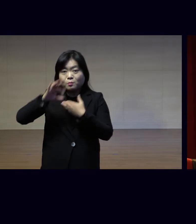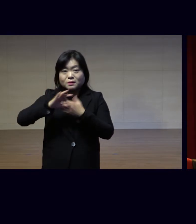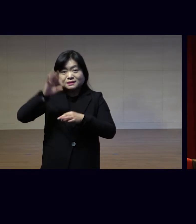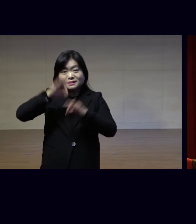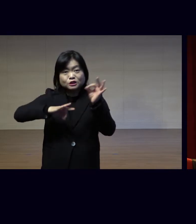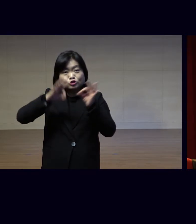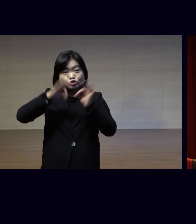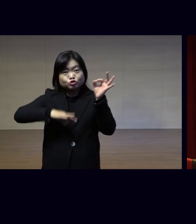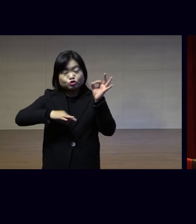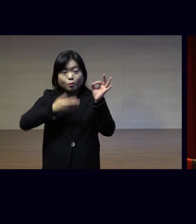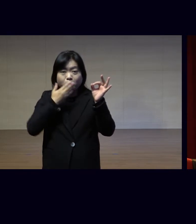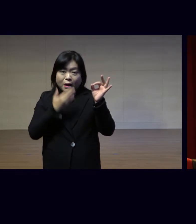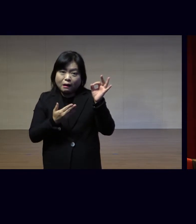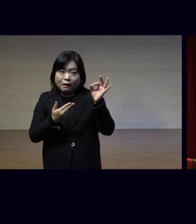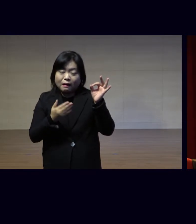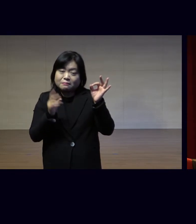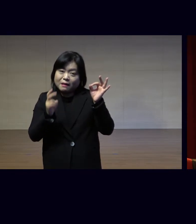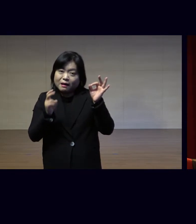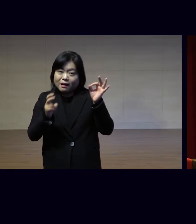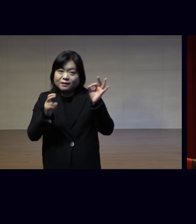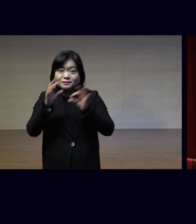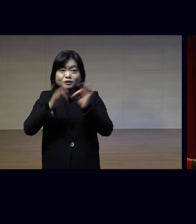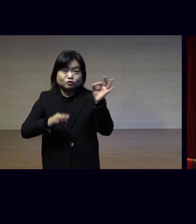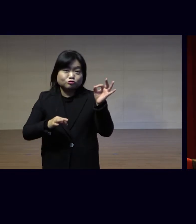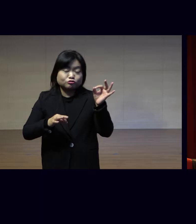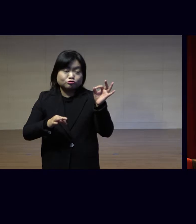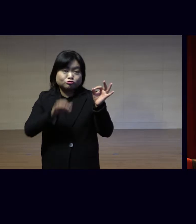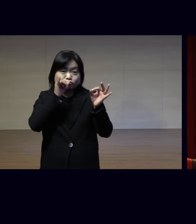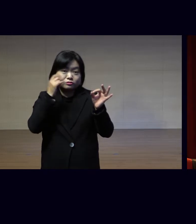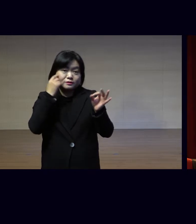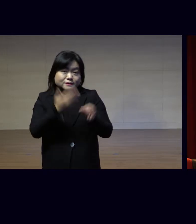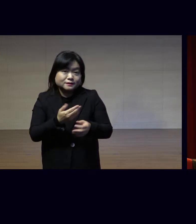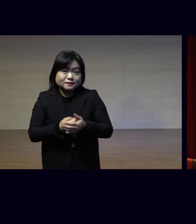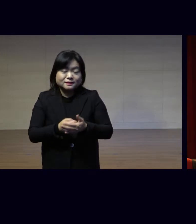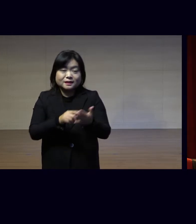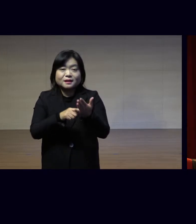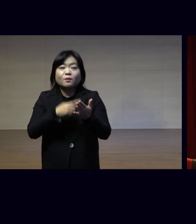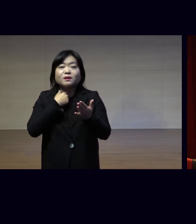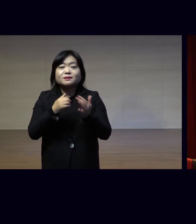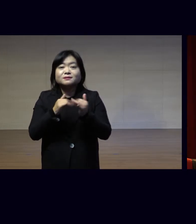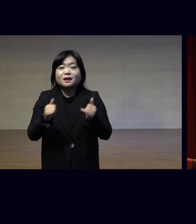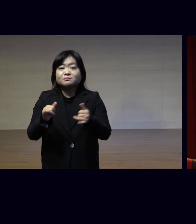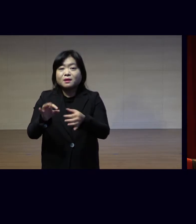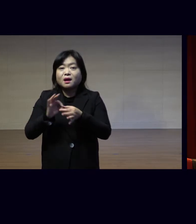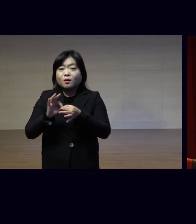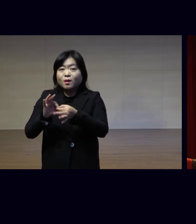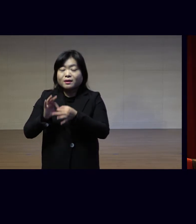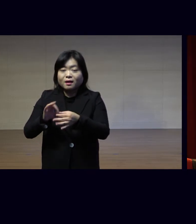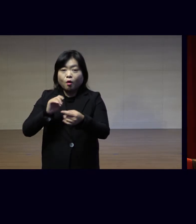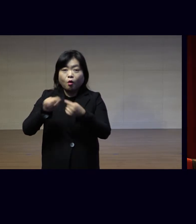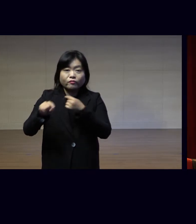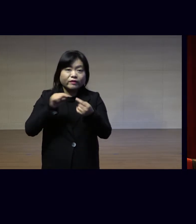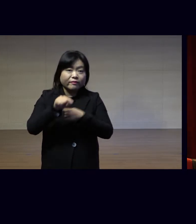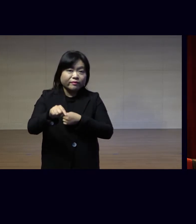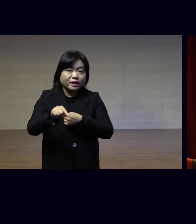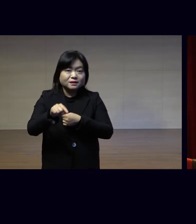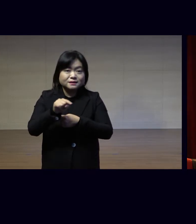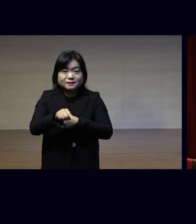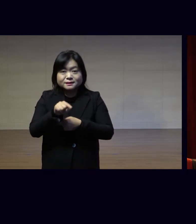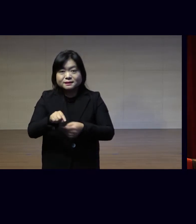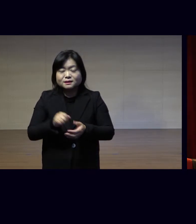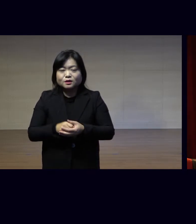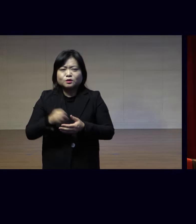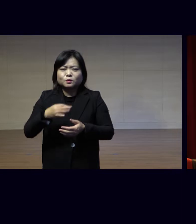같은 것이 있었는지, 그러니까 나왔던 등장 인물인데 그 인물의 관계가 조금 뭐 어긋났다든지 어떤